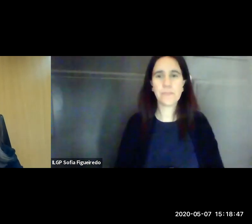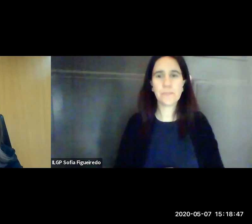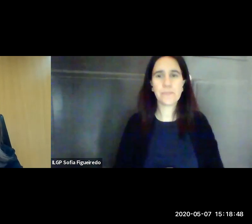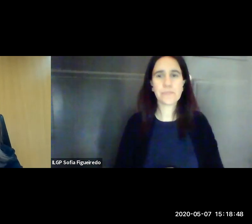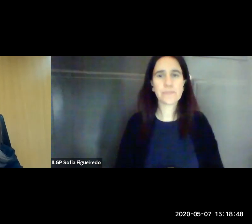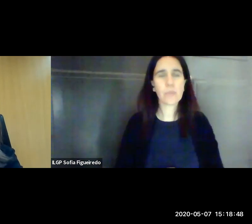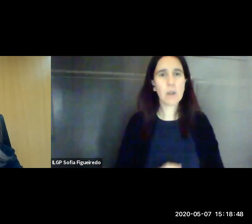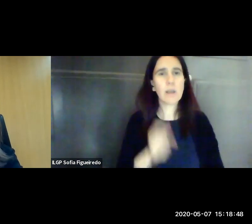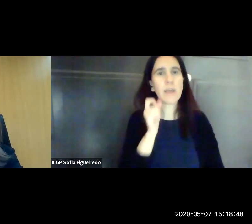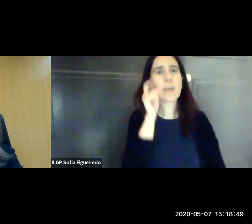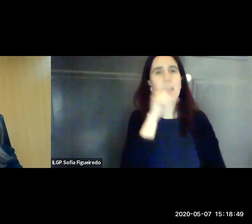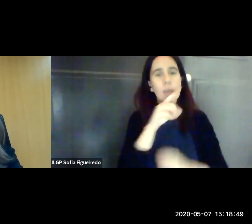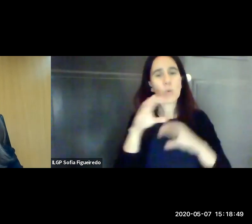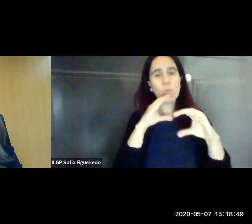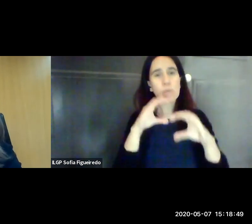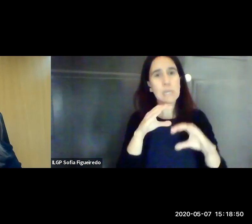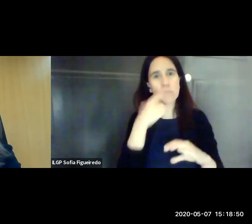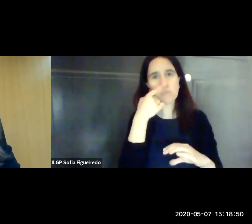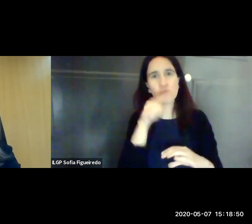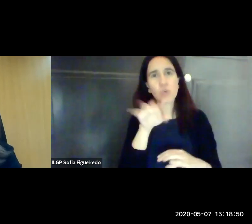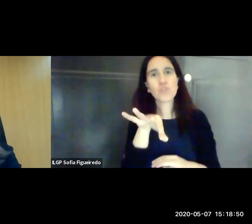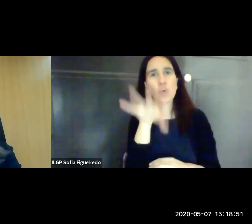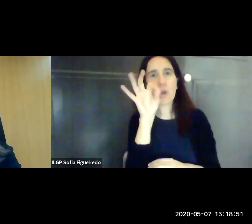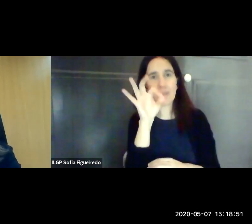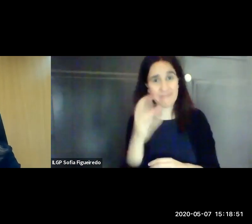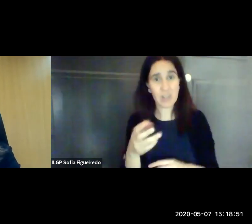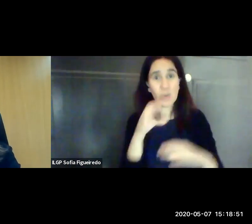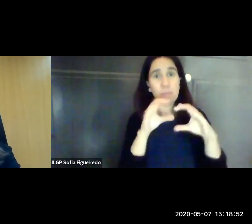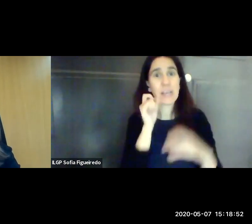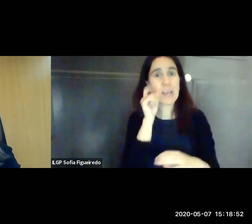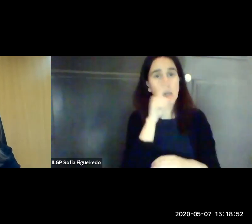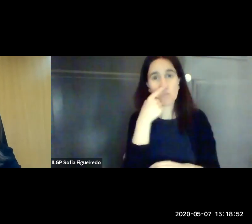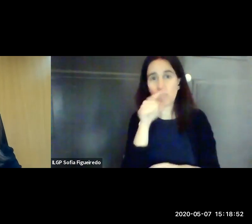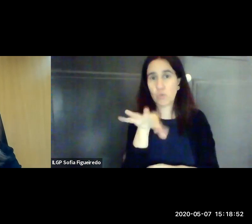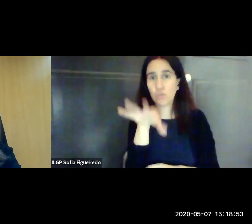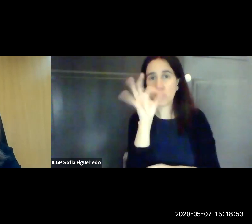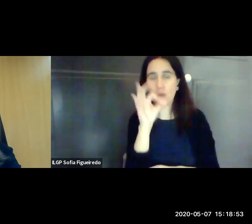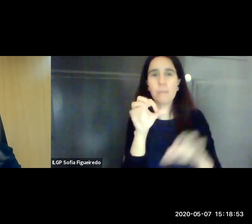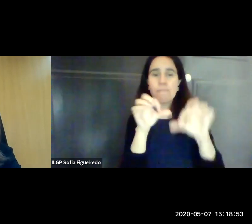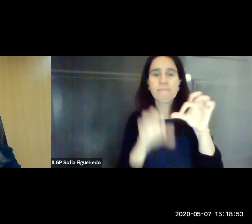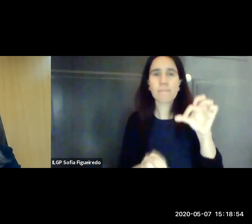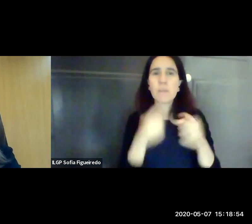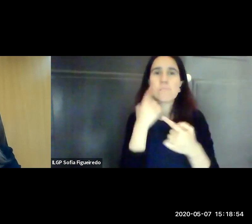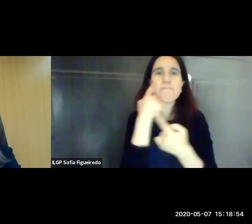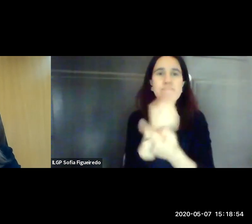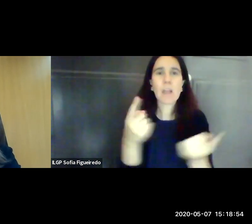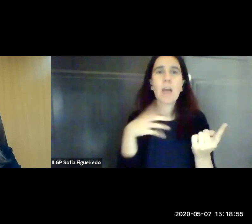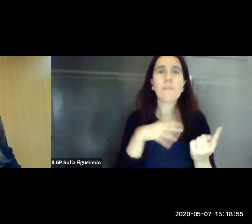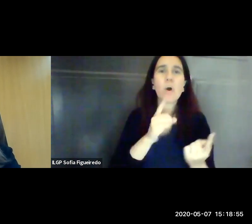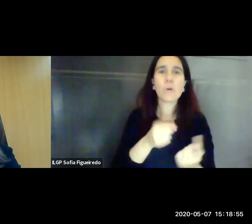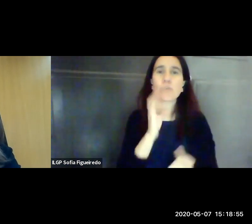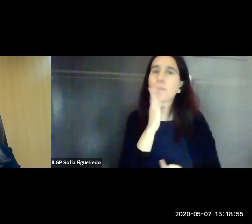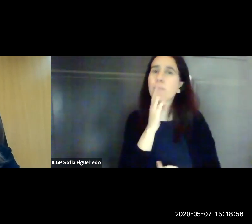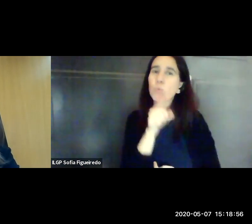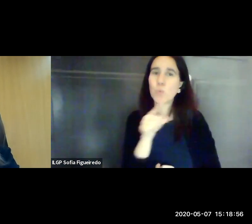Escolher quem comunica. Escolher quem comunica também tem muito a ver com a mensagem que queremos passar.